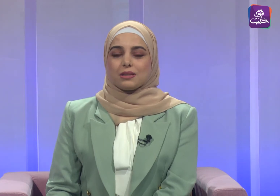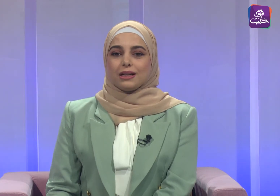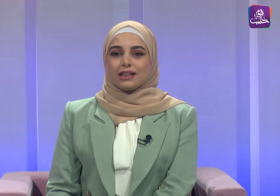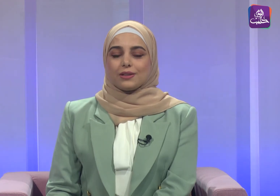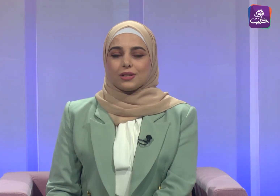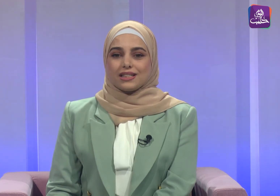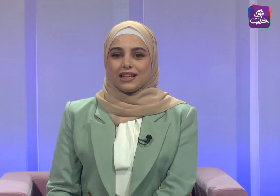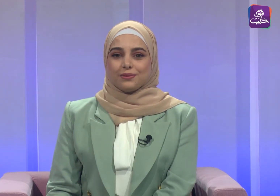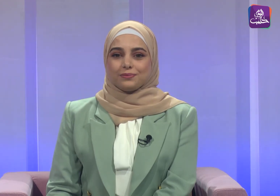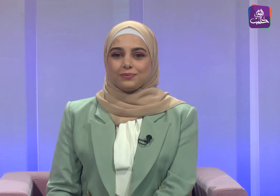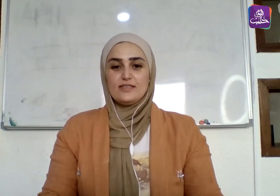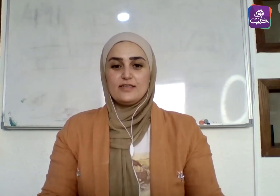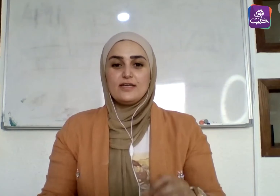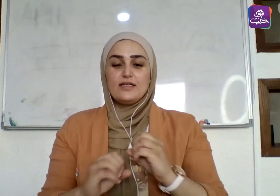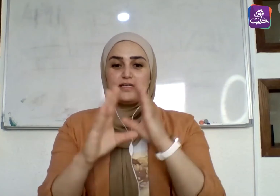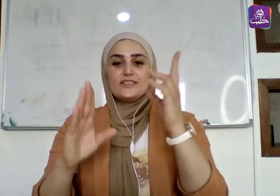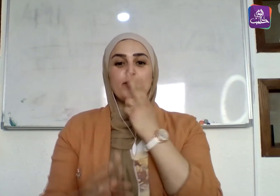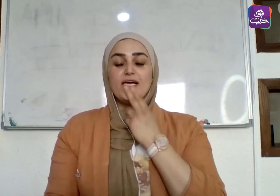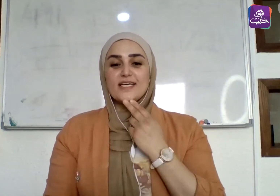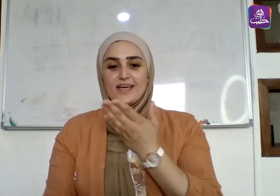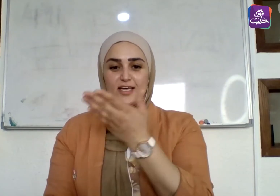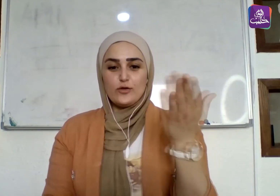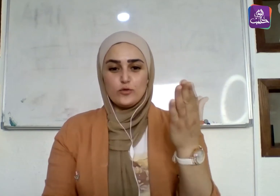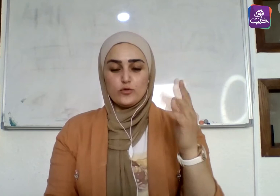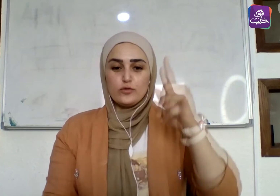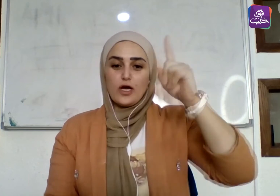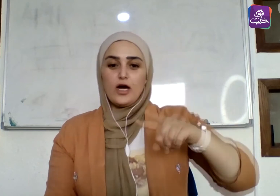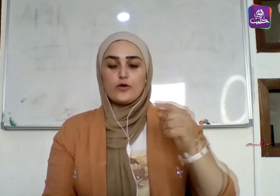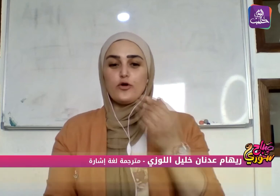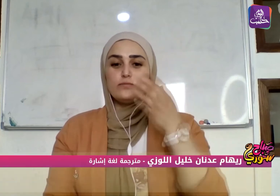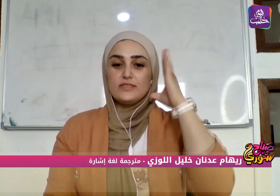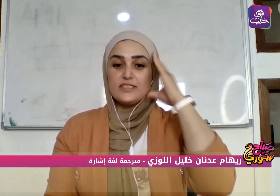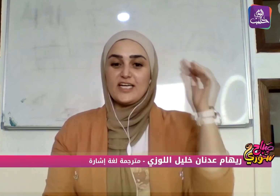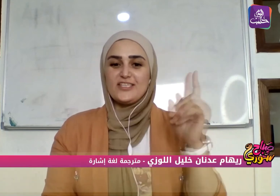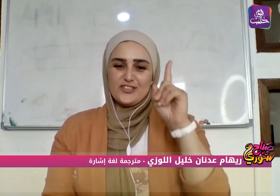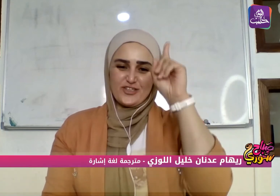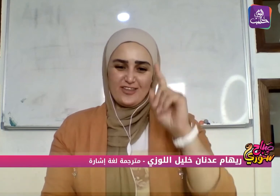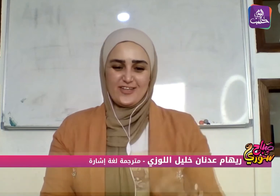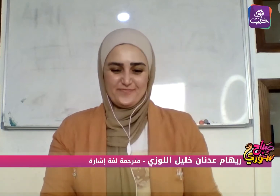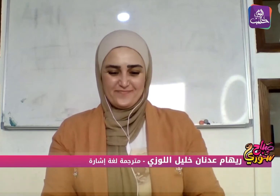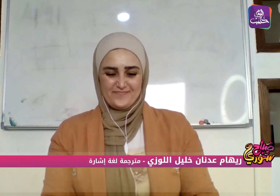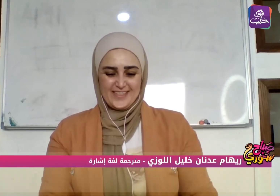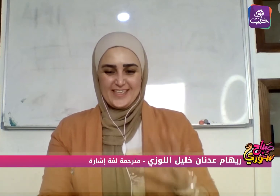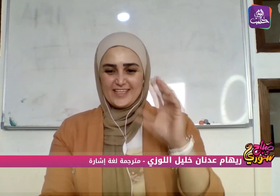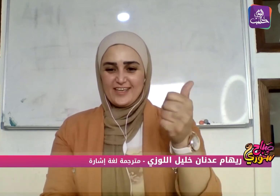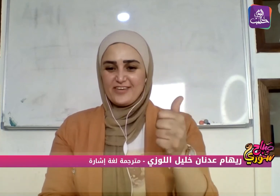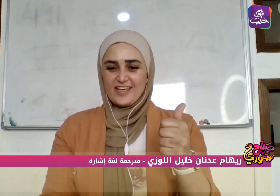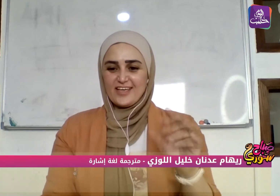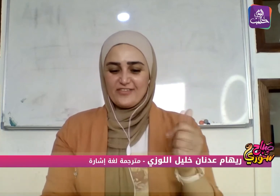الخير أستاذ ريهام. صباح الخير ونهاركم سعيد إن شاء الله. أهلا وسهلا. كيفك